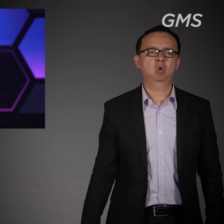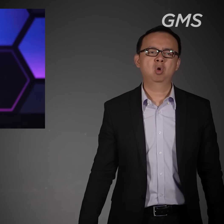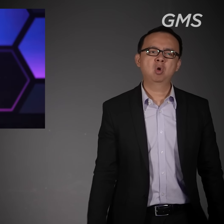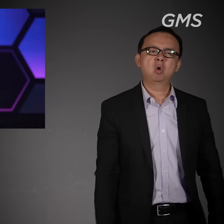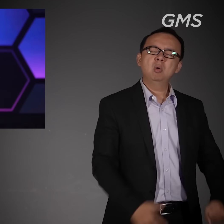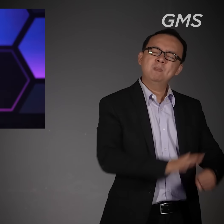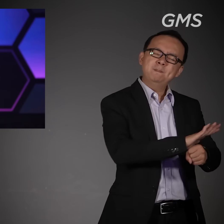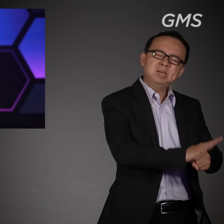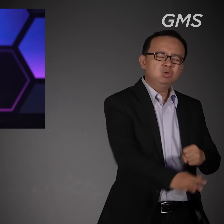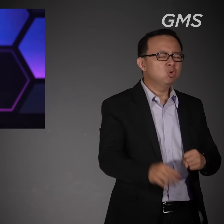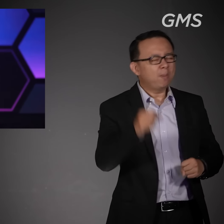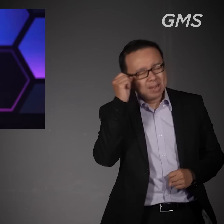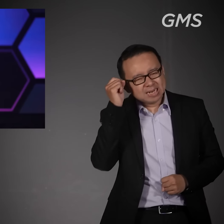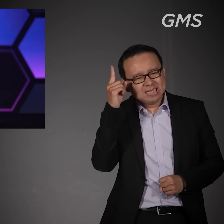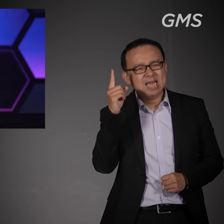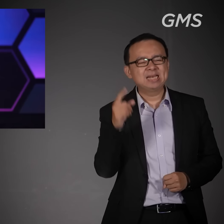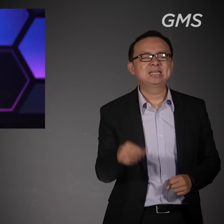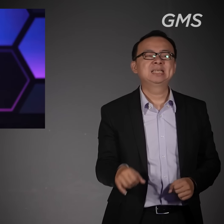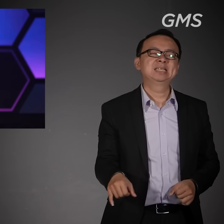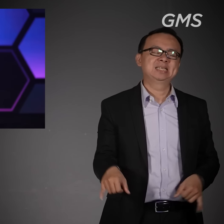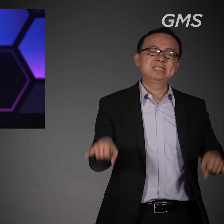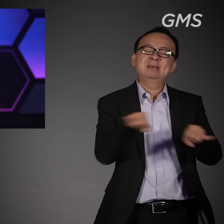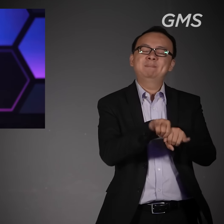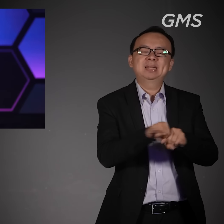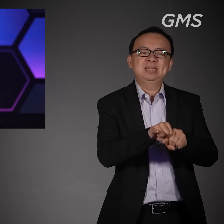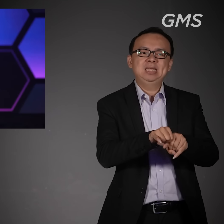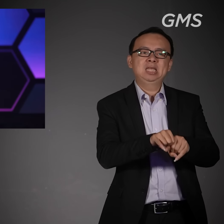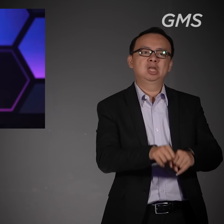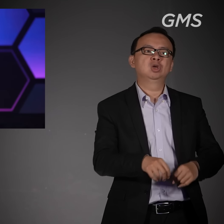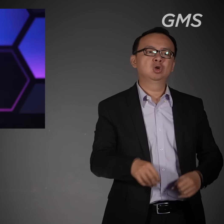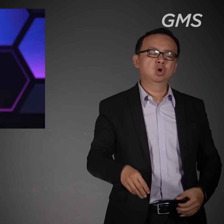dan pemahaman seperti guru kami, Yesus Kristus Tuhan.